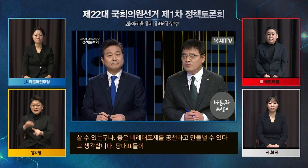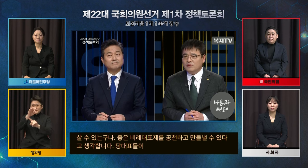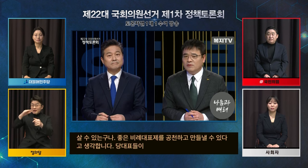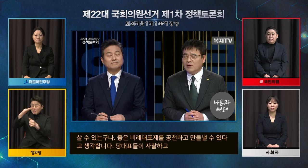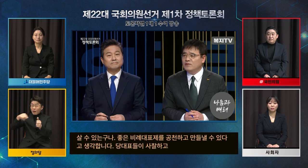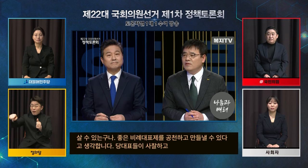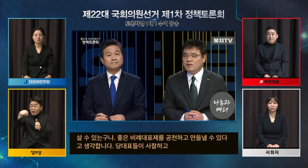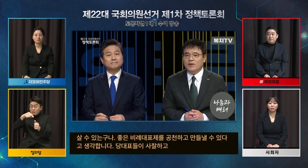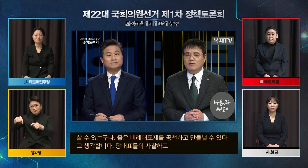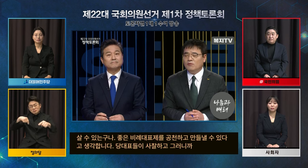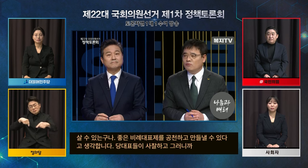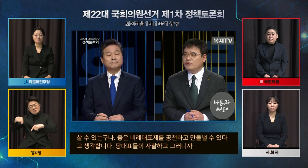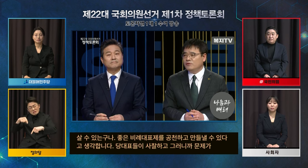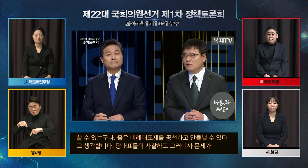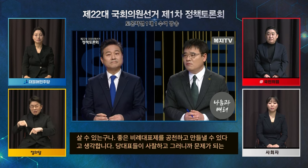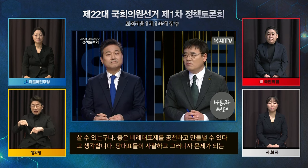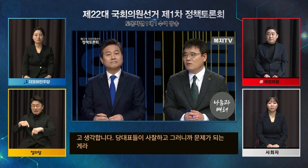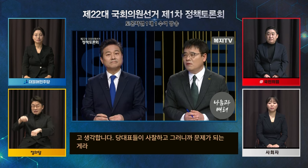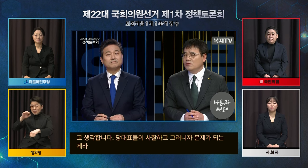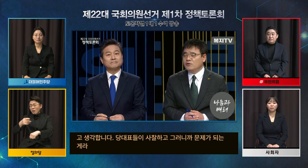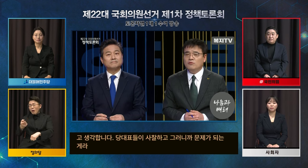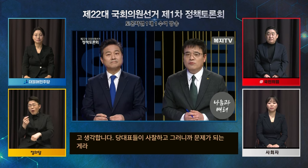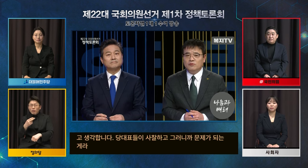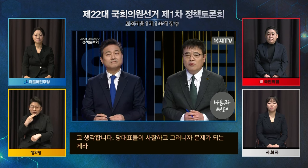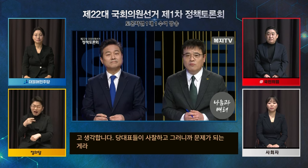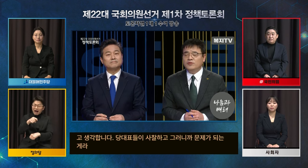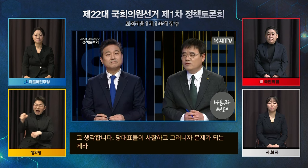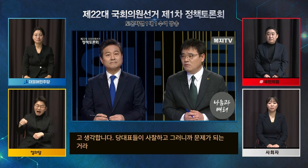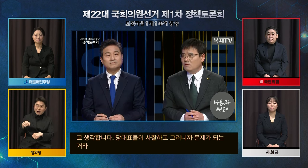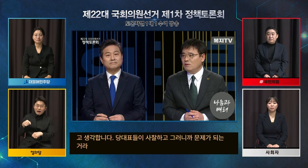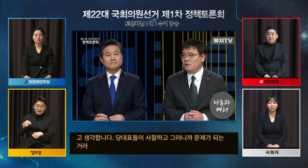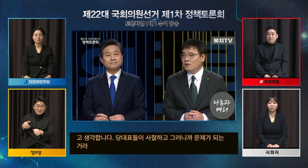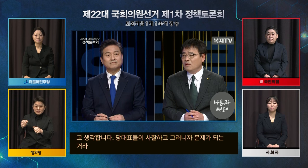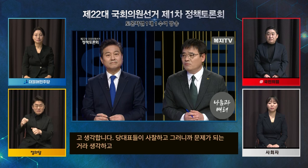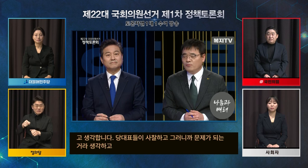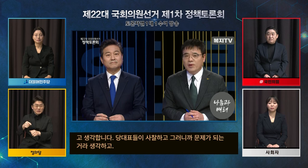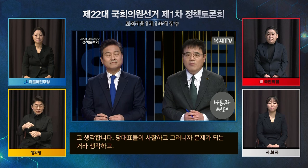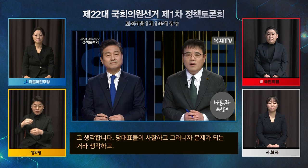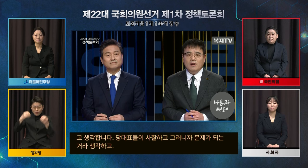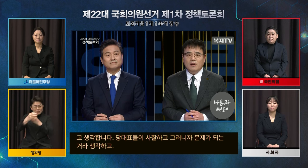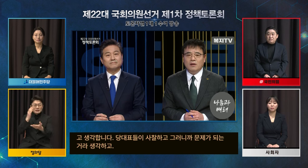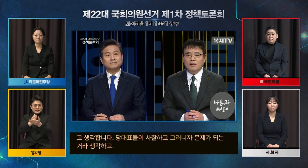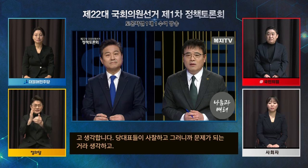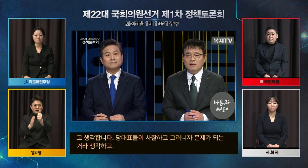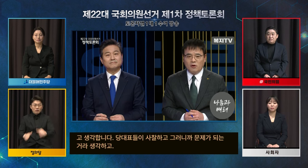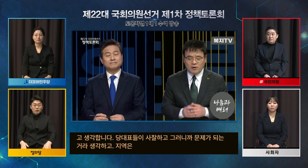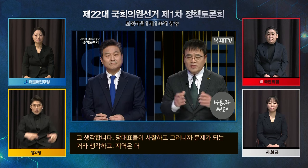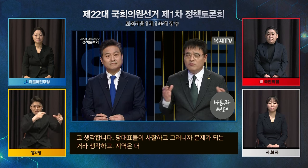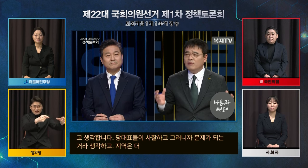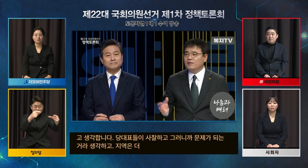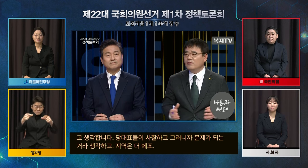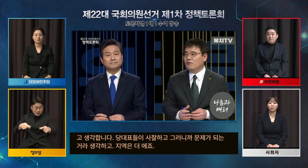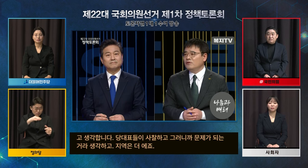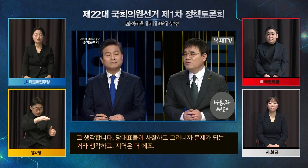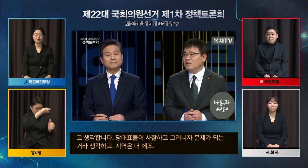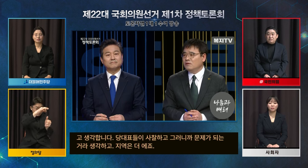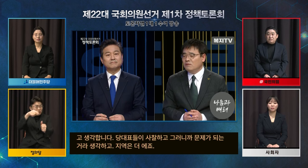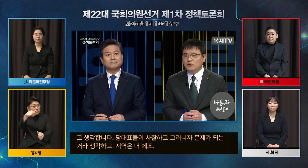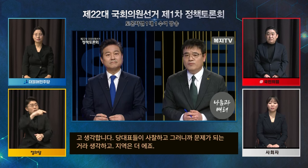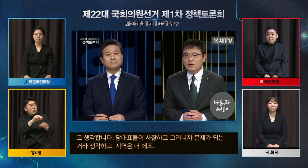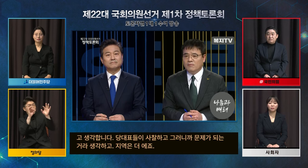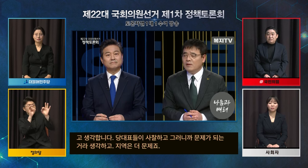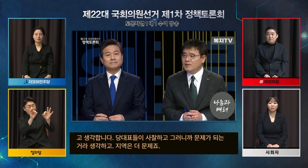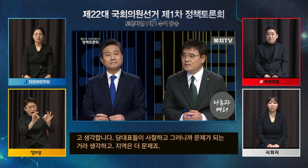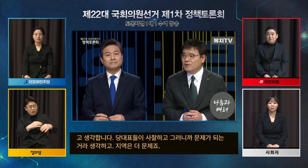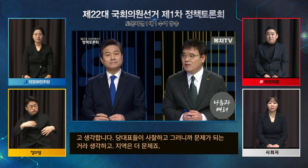생각하는 것은 완전히 일반화에 오르시죠. 지역 의원들은 더 문제죠. 부패와 여러 가지 이권 카리텔에 얽히신